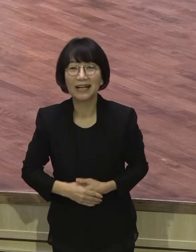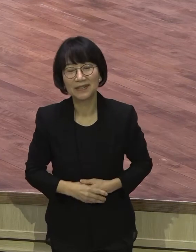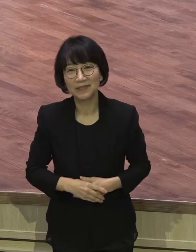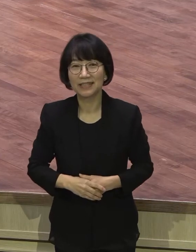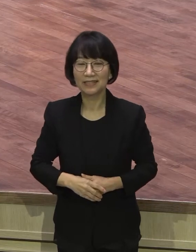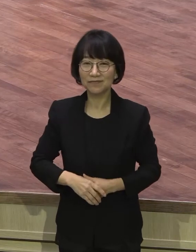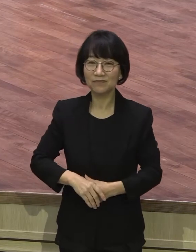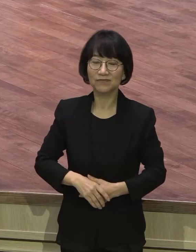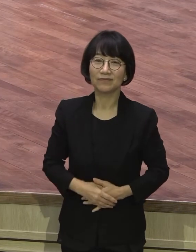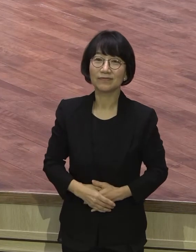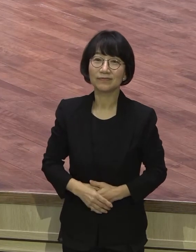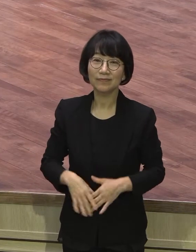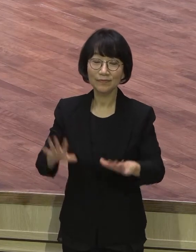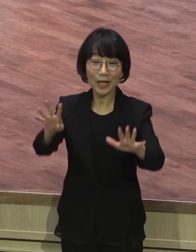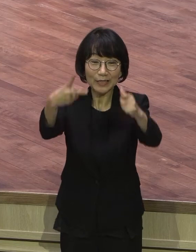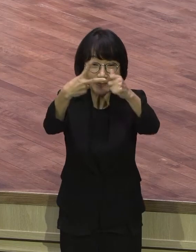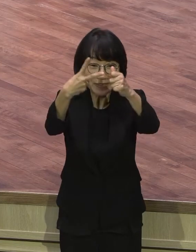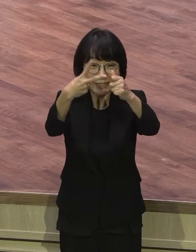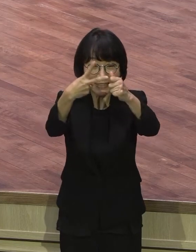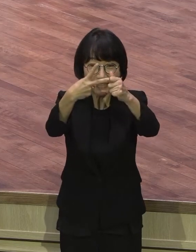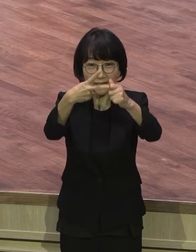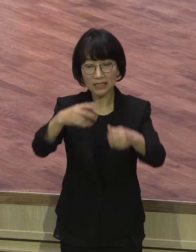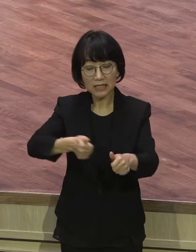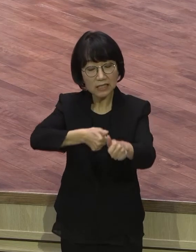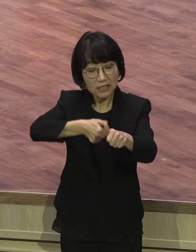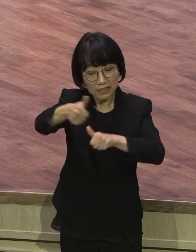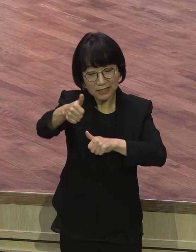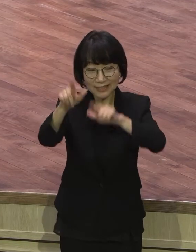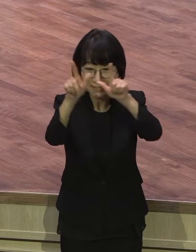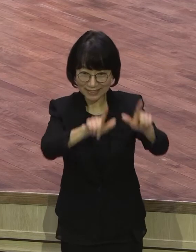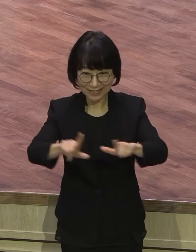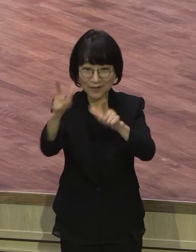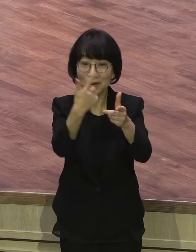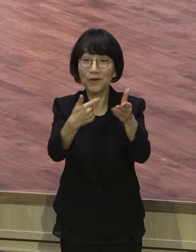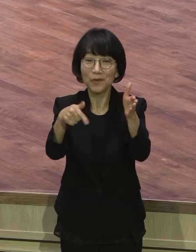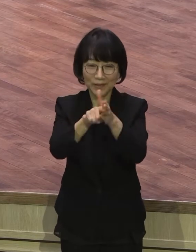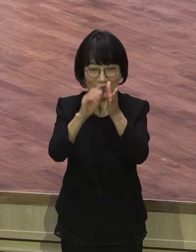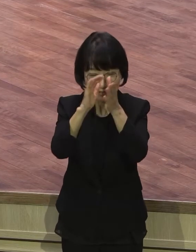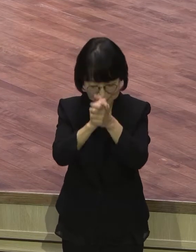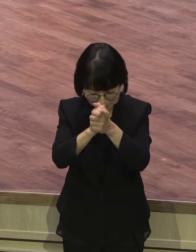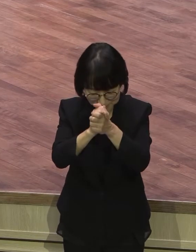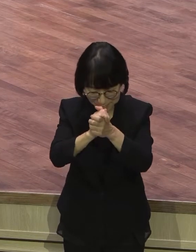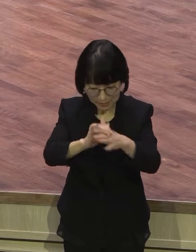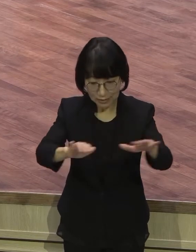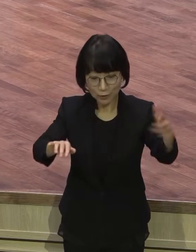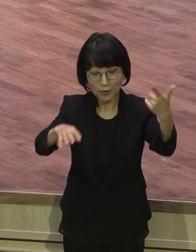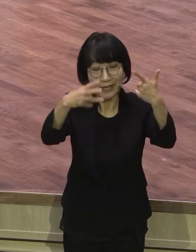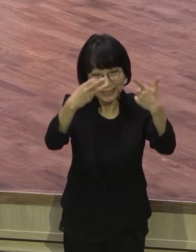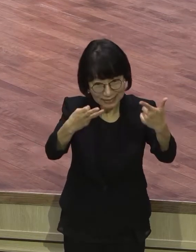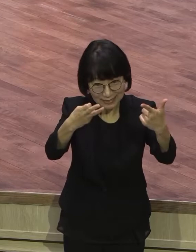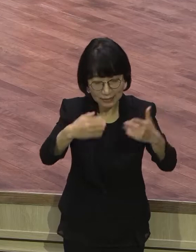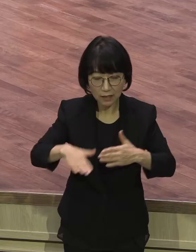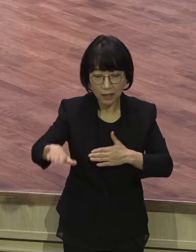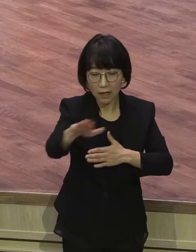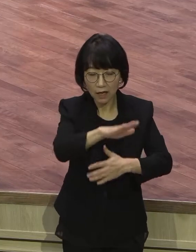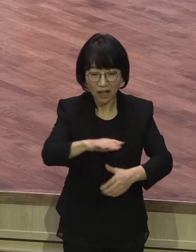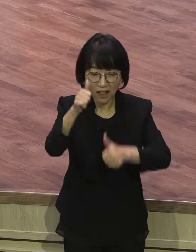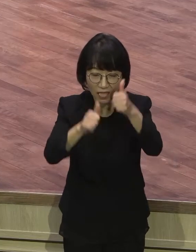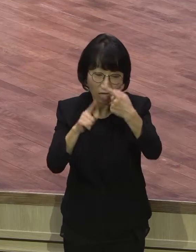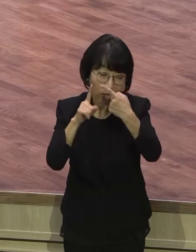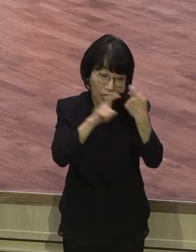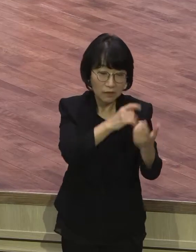축복합니다. 두 번째로 승리 생활을 위한 기도예요. 13절입니다. 우리를 시험에